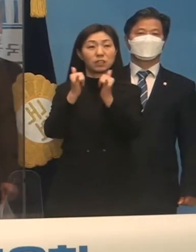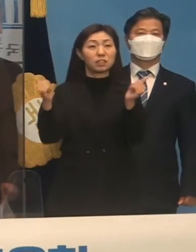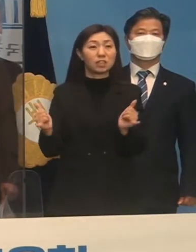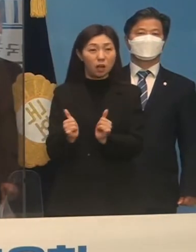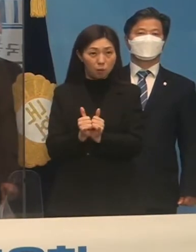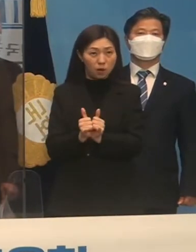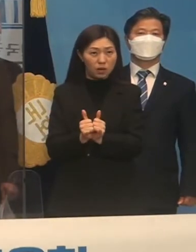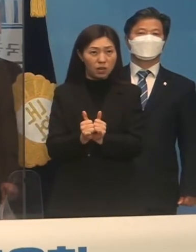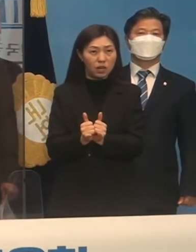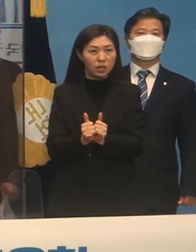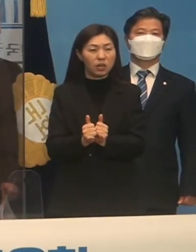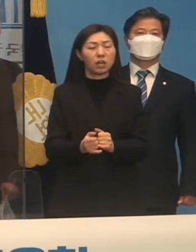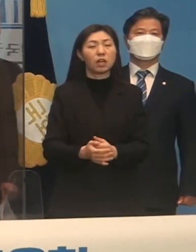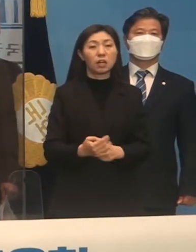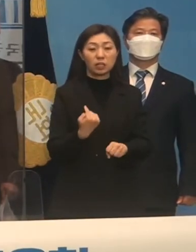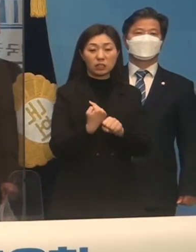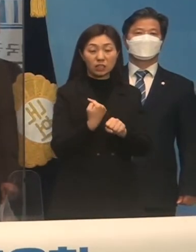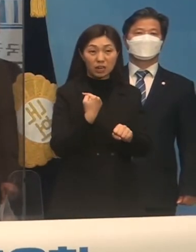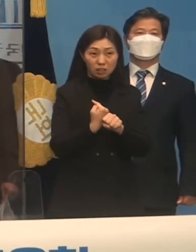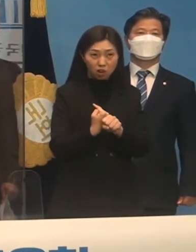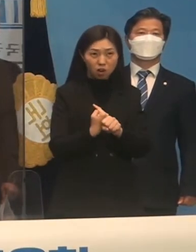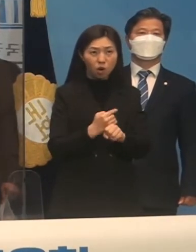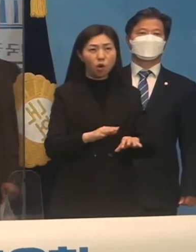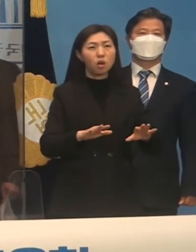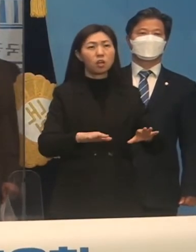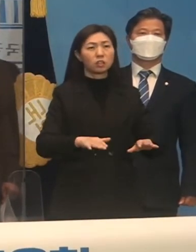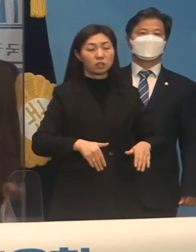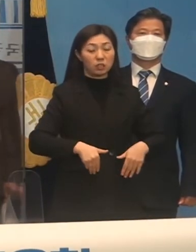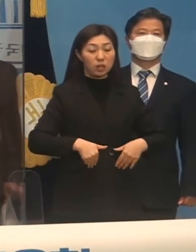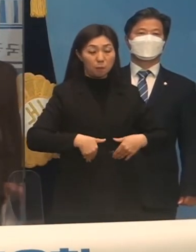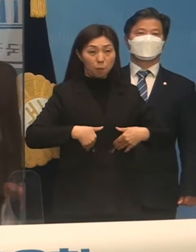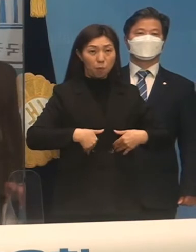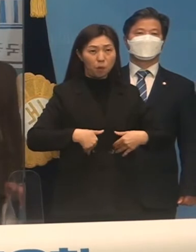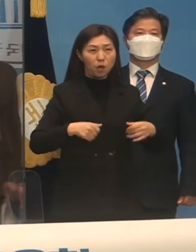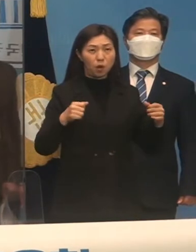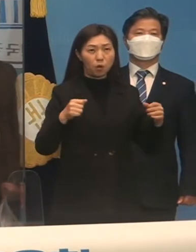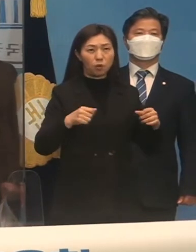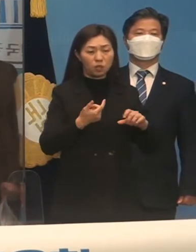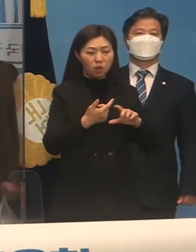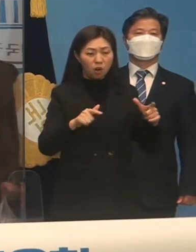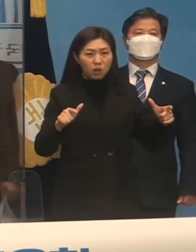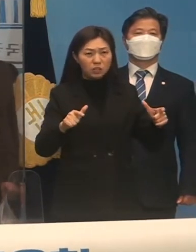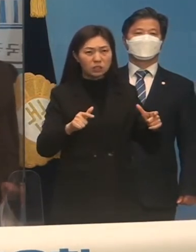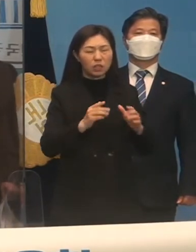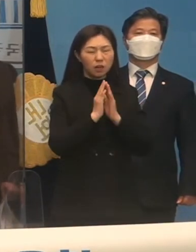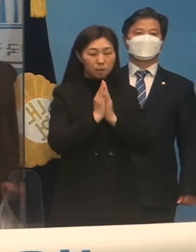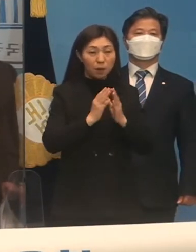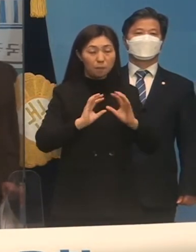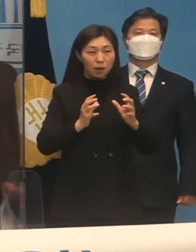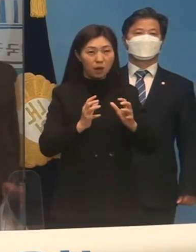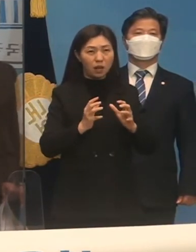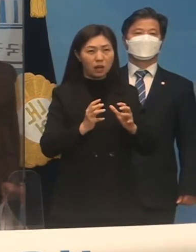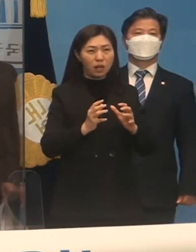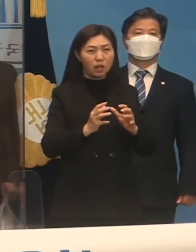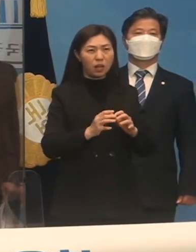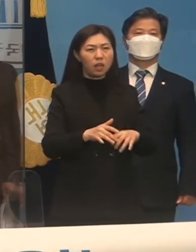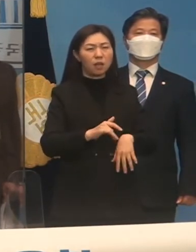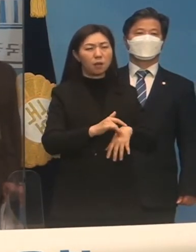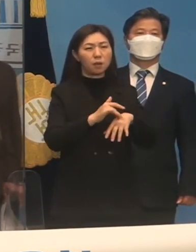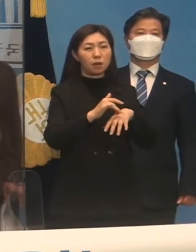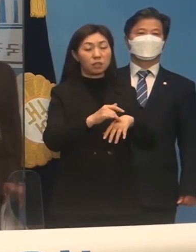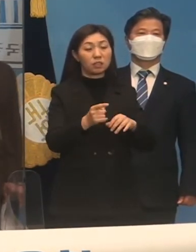작년 여름과 올 초에도 미얀마 난민촌을 방문할 계획이었습니다만 현지